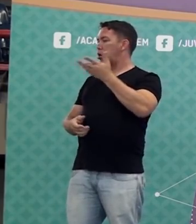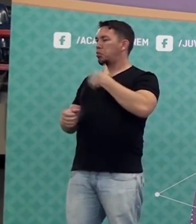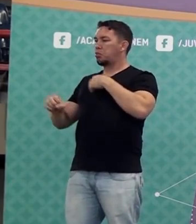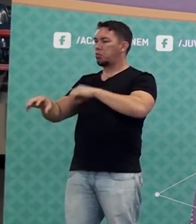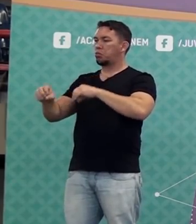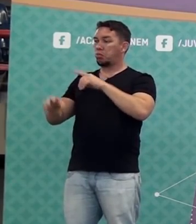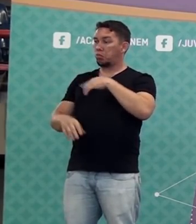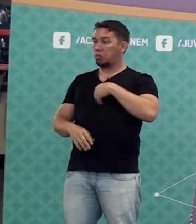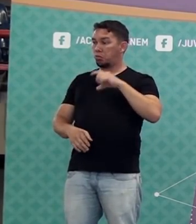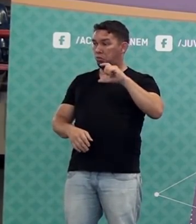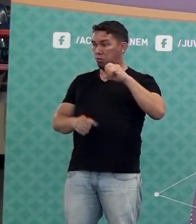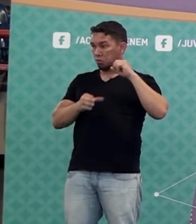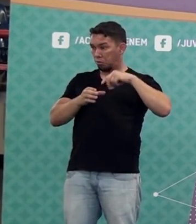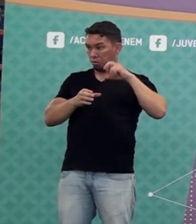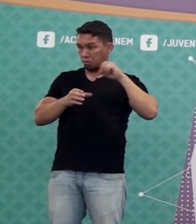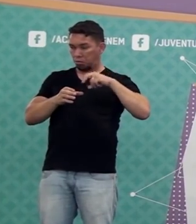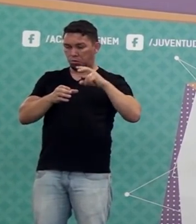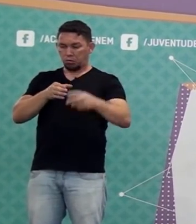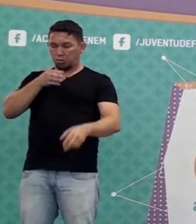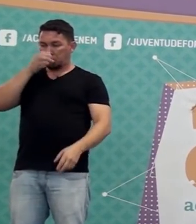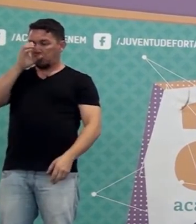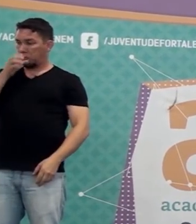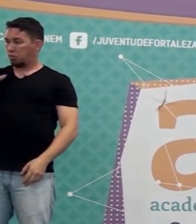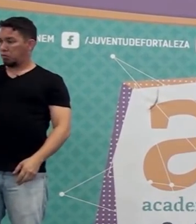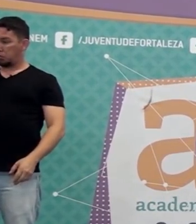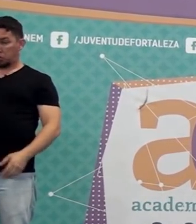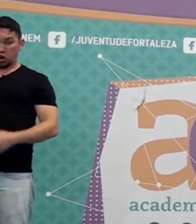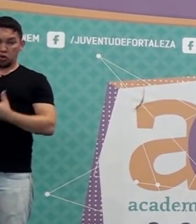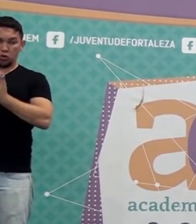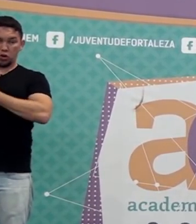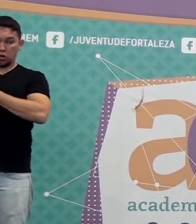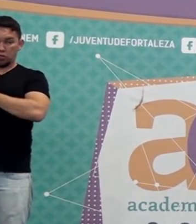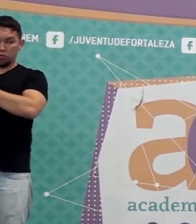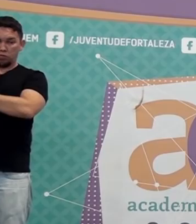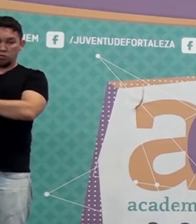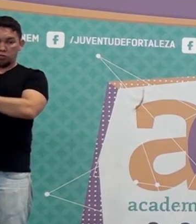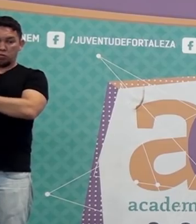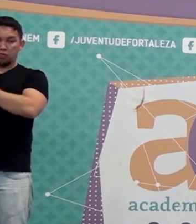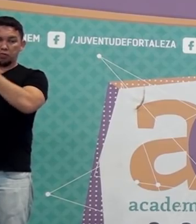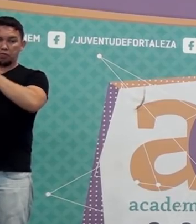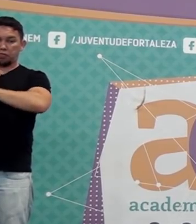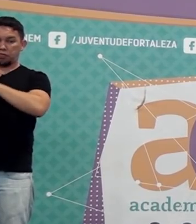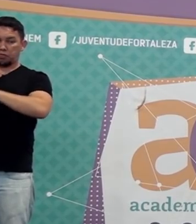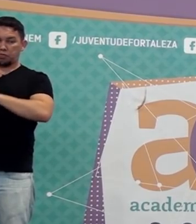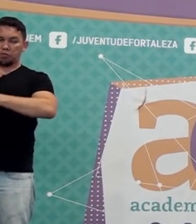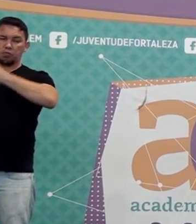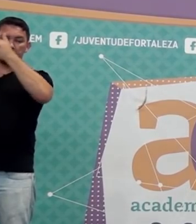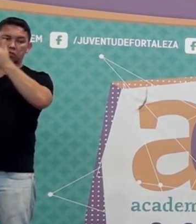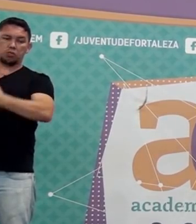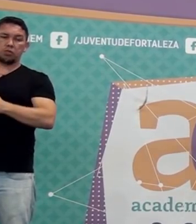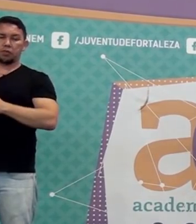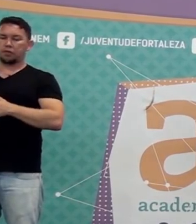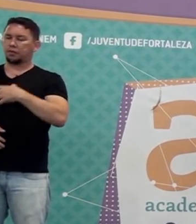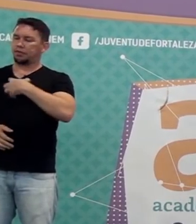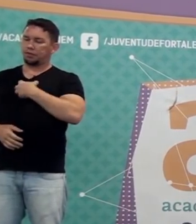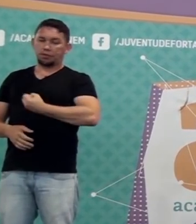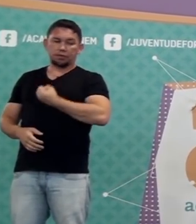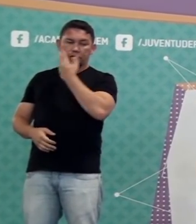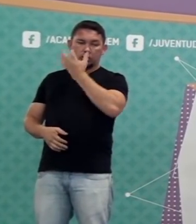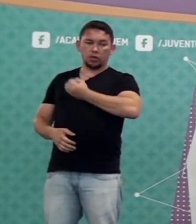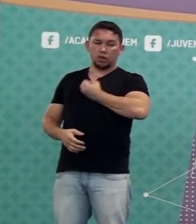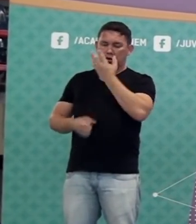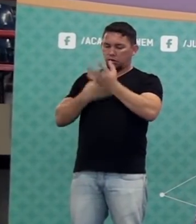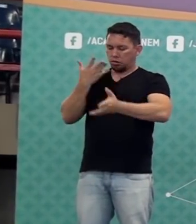Sócrates, bebendo cicuta, os discípulos ao lado dele, e ele colocando o que ele sentia, o que o corpo